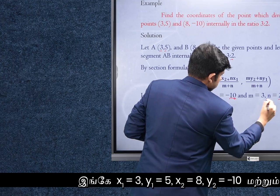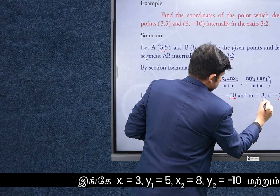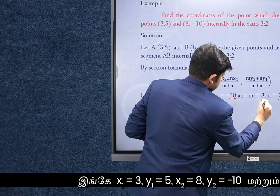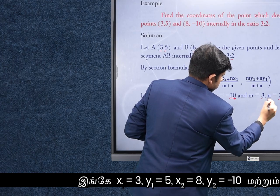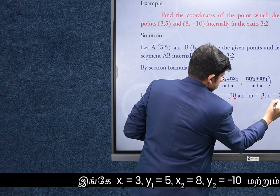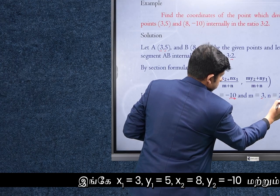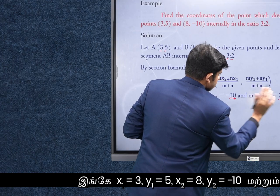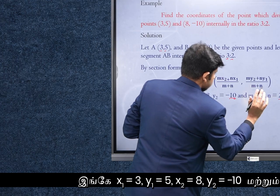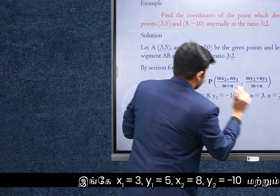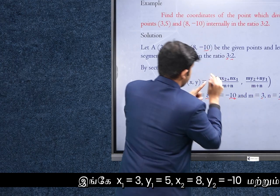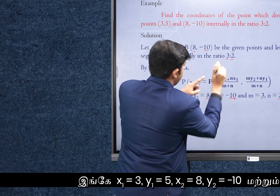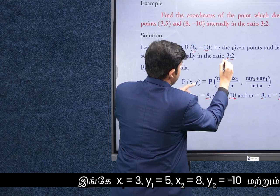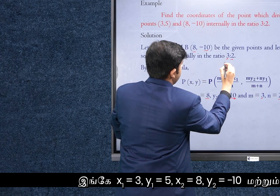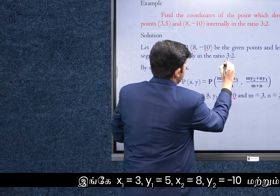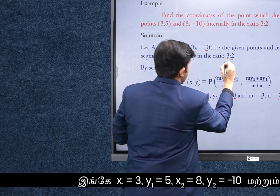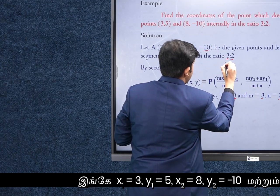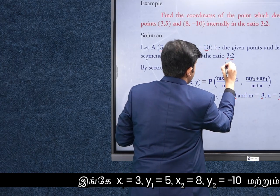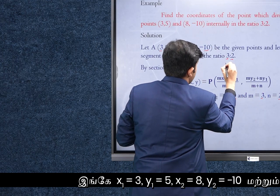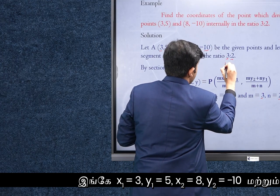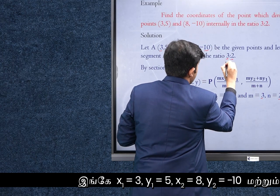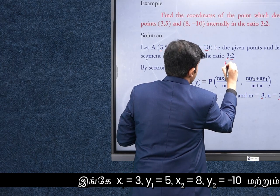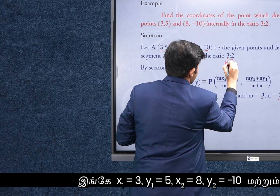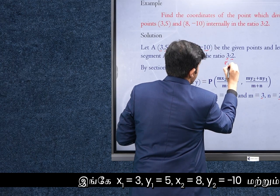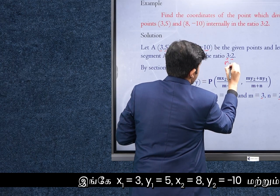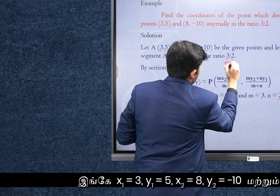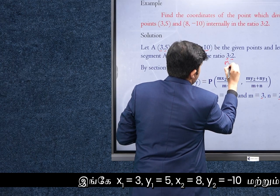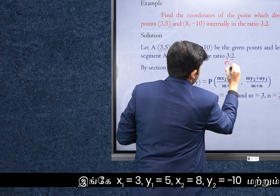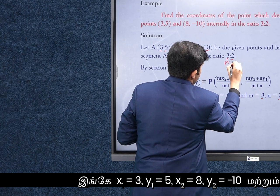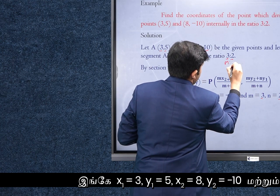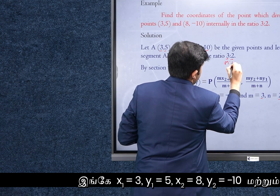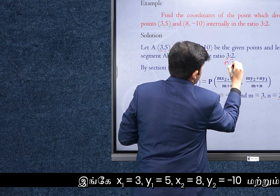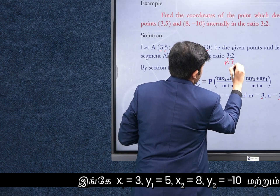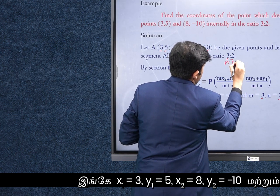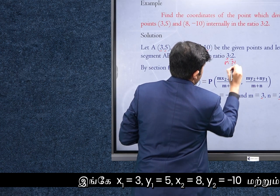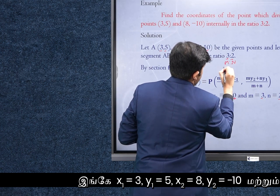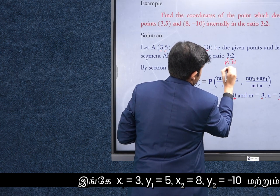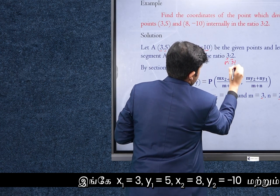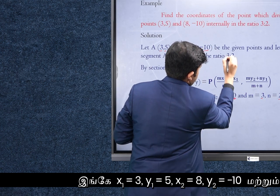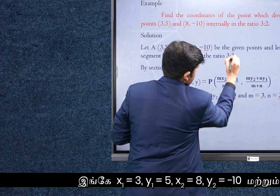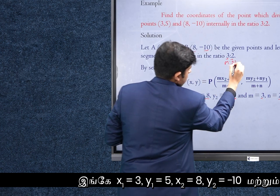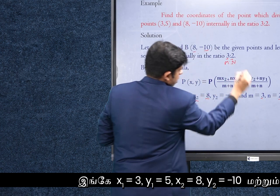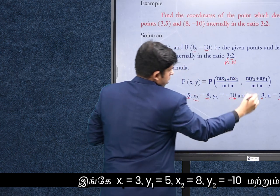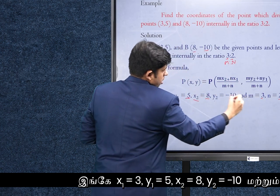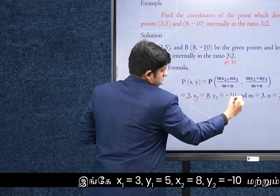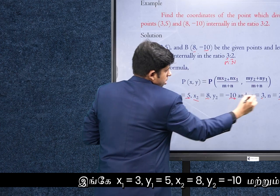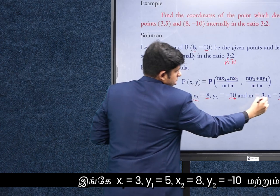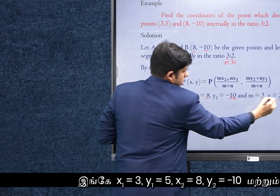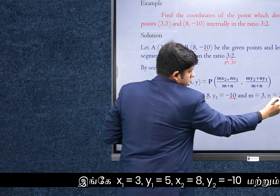ஈடு கழித்தல் 10 மற்றும் எம் ஈடு 3 என் ஈடு 2.